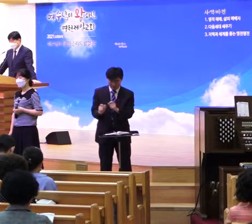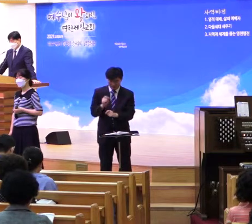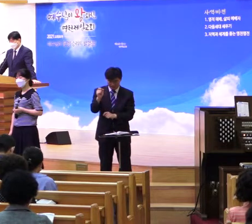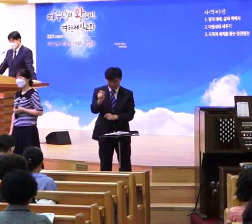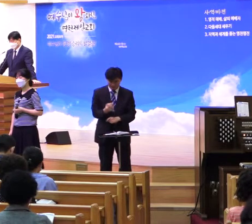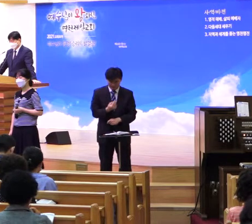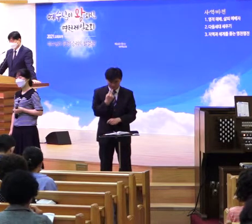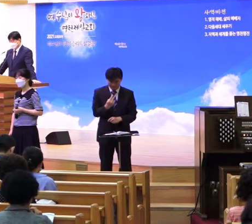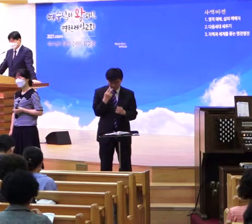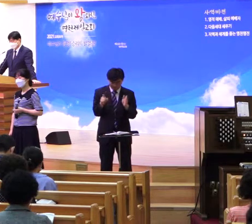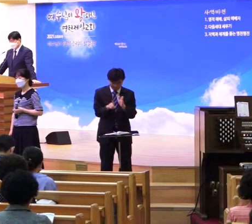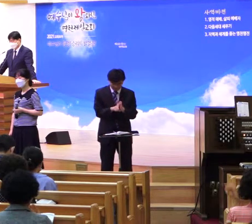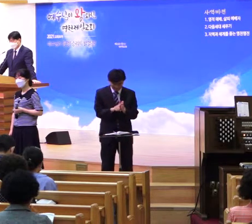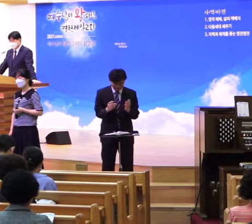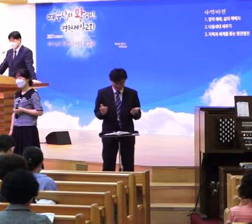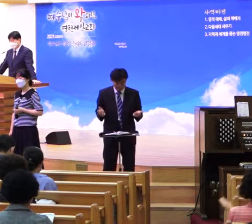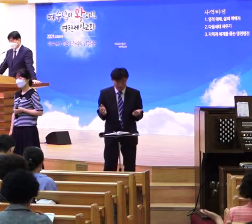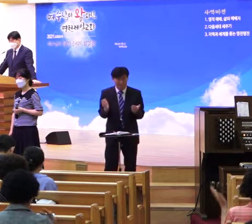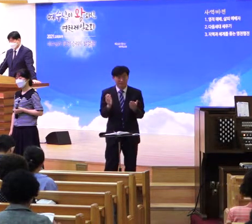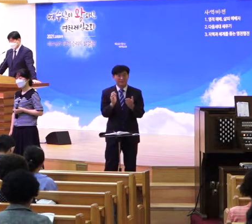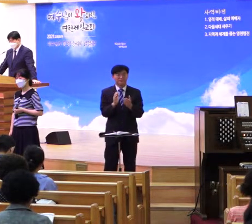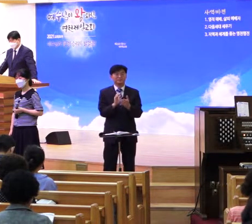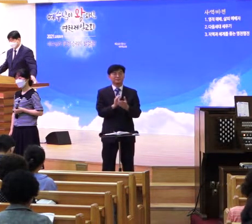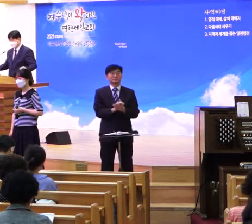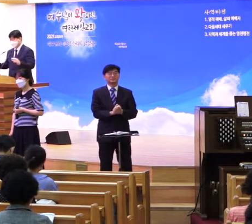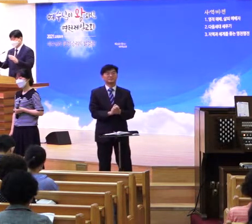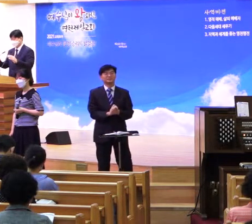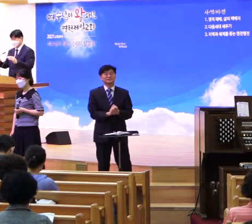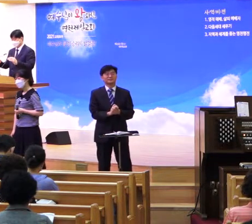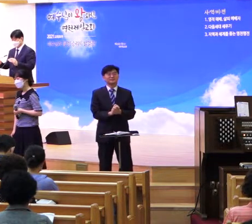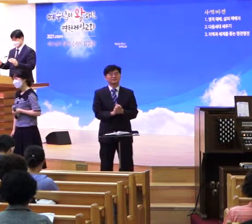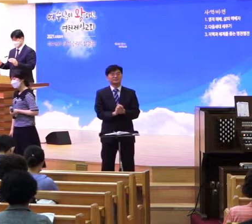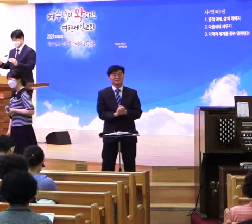부활과 영생을 믿습니다. 아멘.